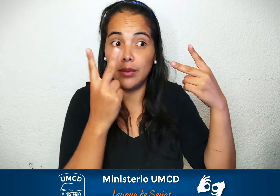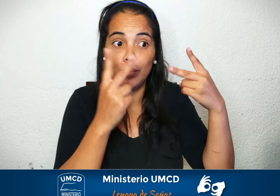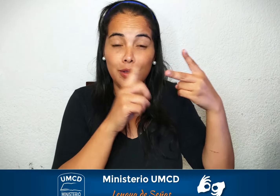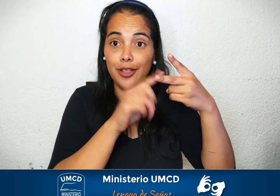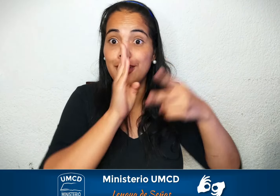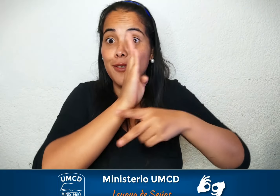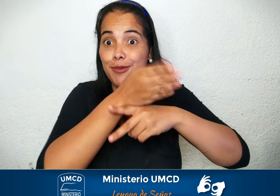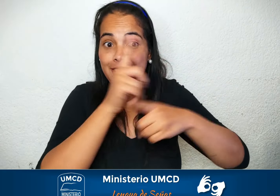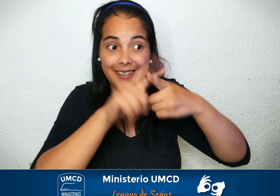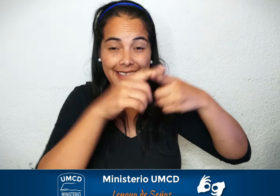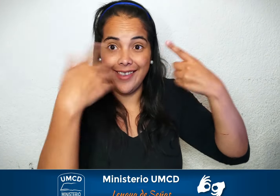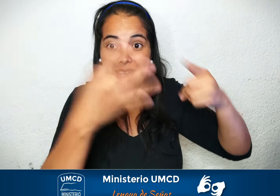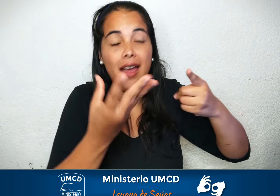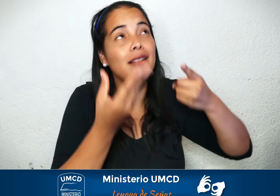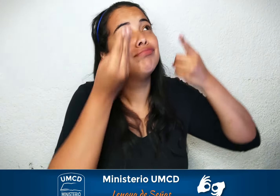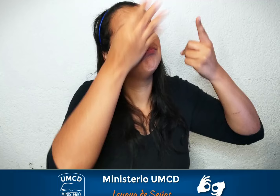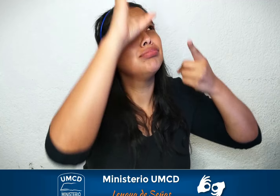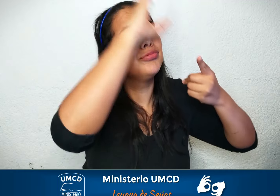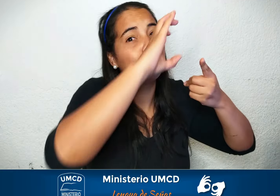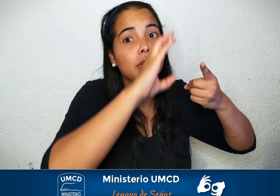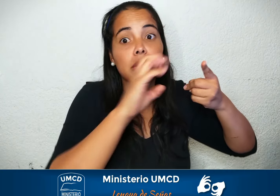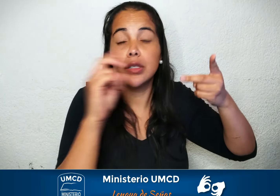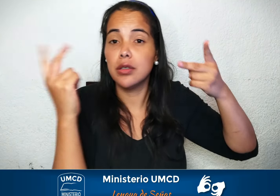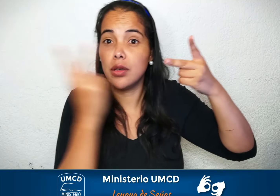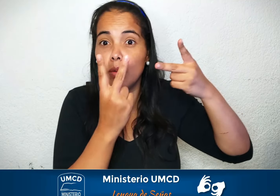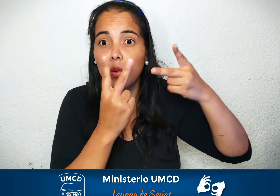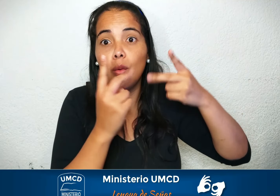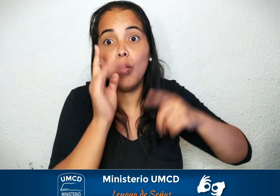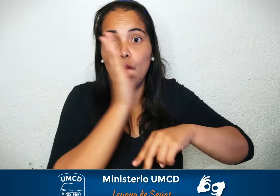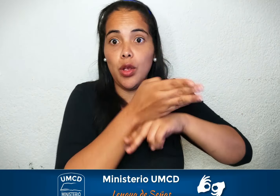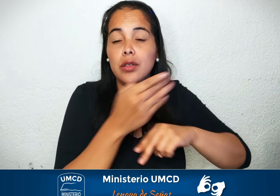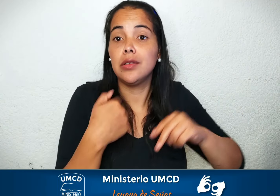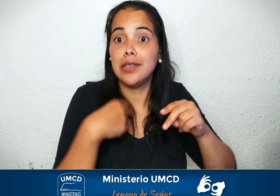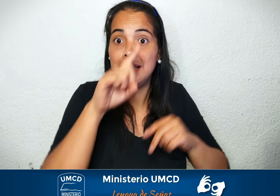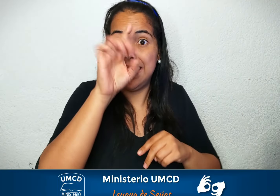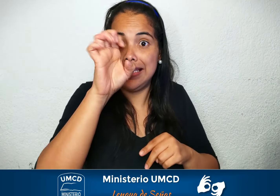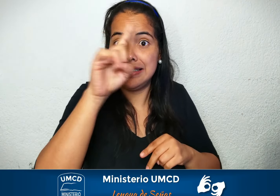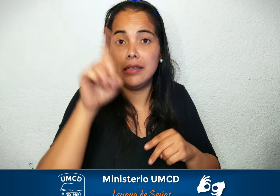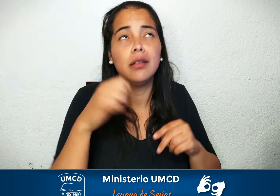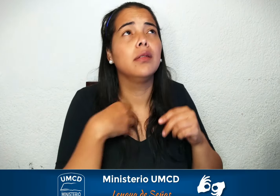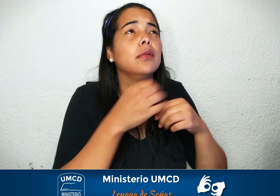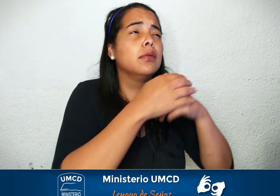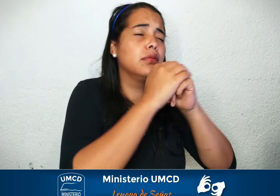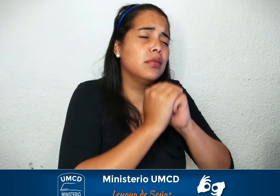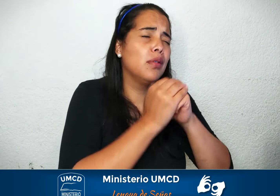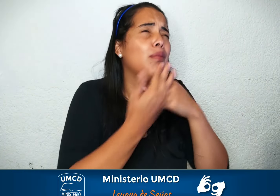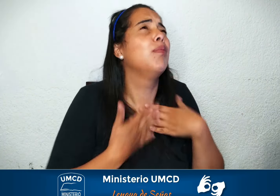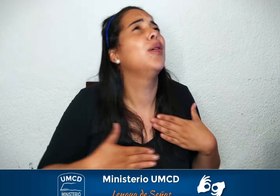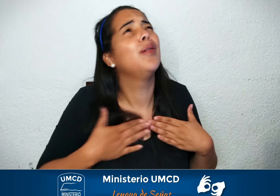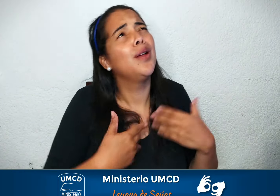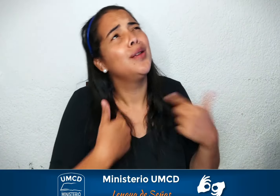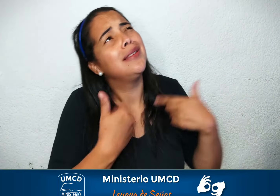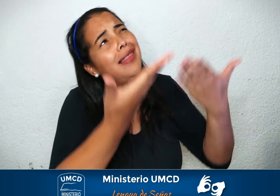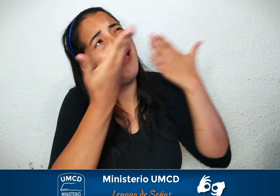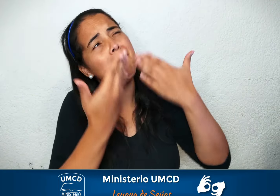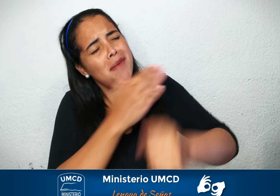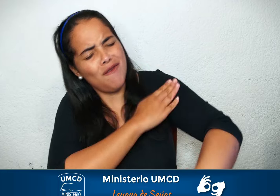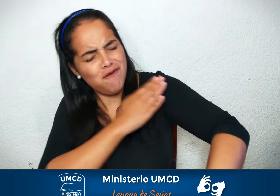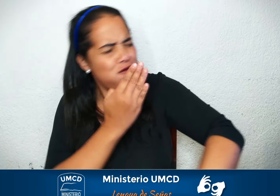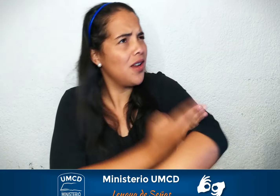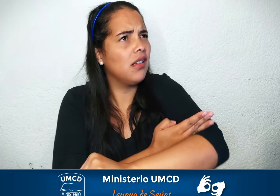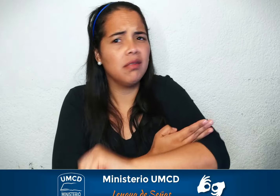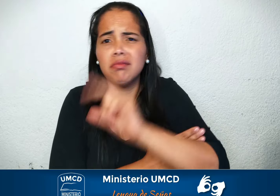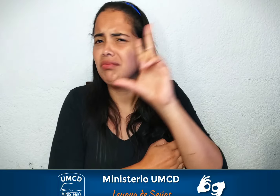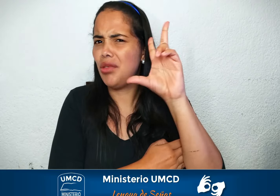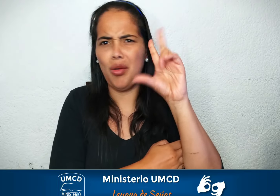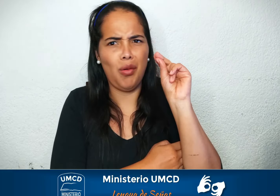que hizo Ezequías fue algo muy interesante. En medio de su oración, él no le pidió a Dios poder o fuerza, o él